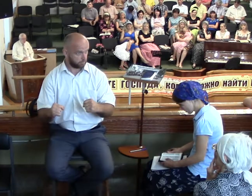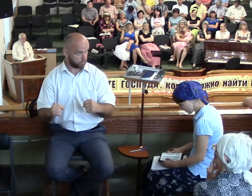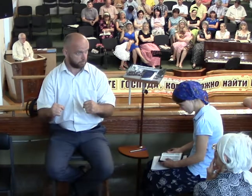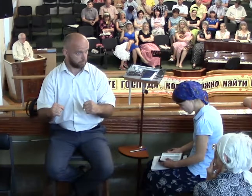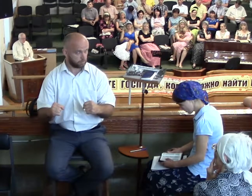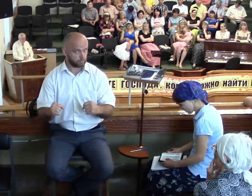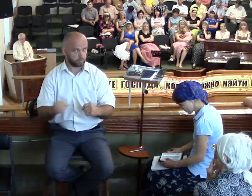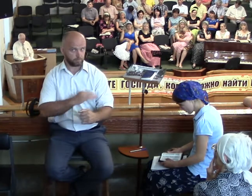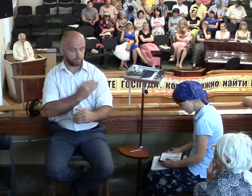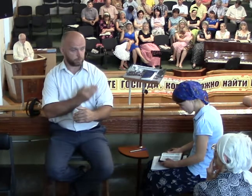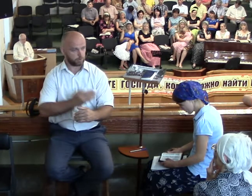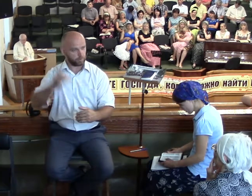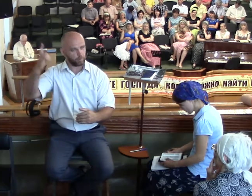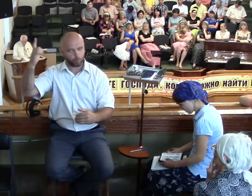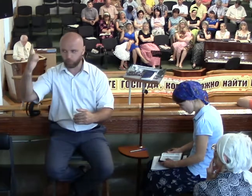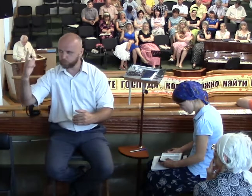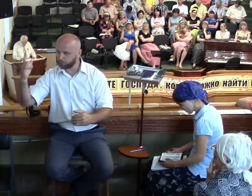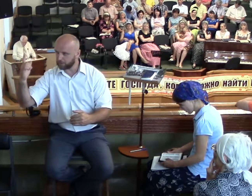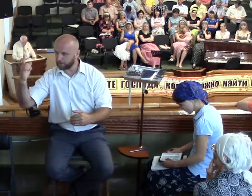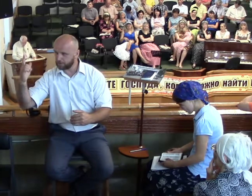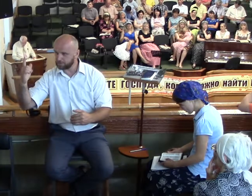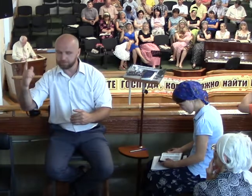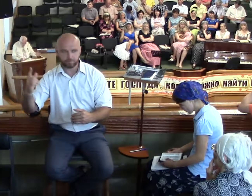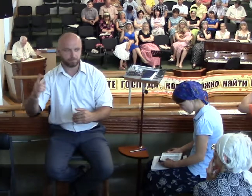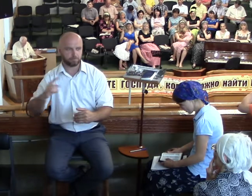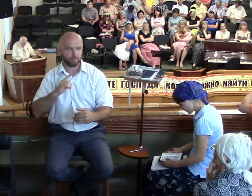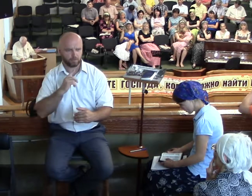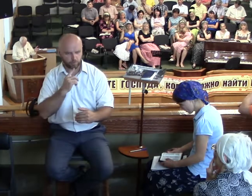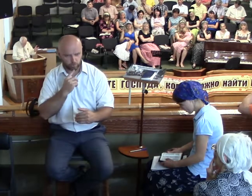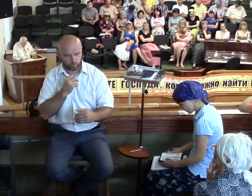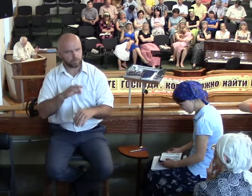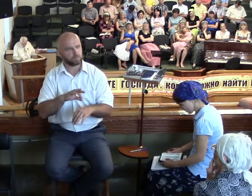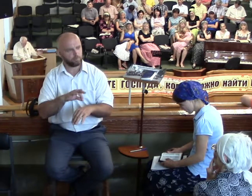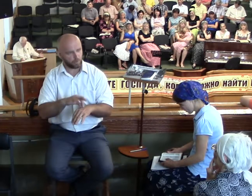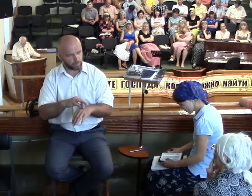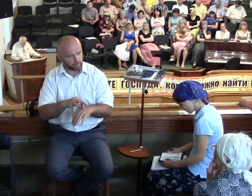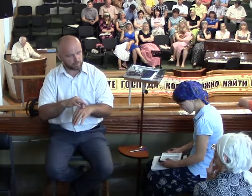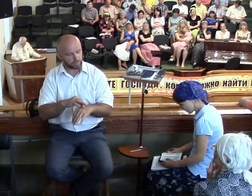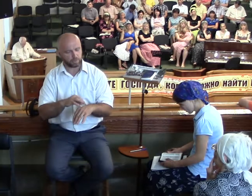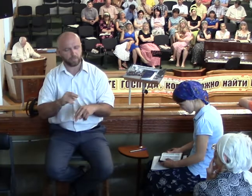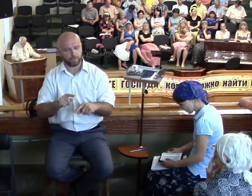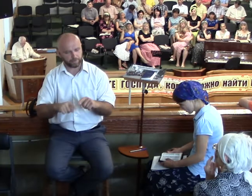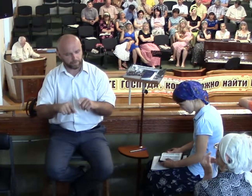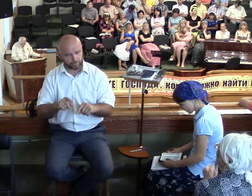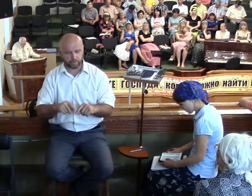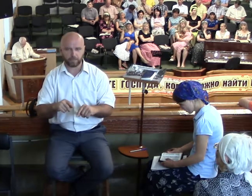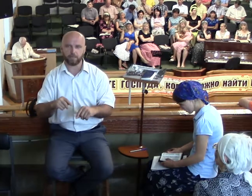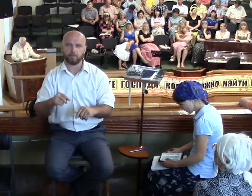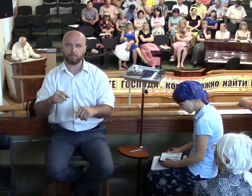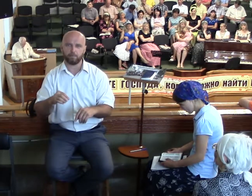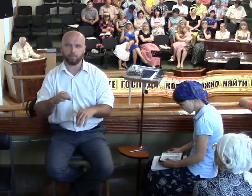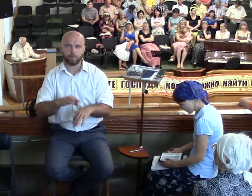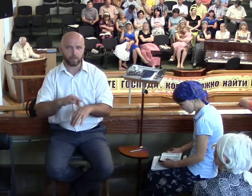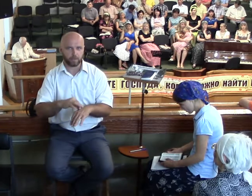повод, чтобы это случилось. И 10 глава послания к евреям с 32